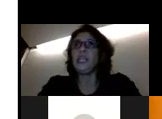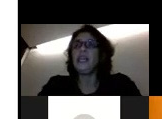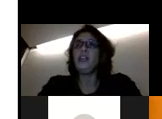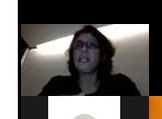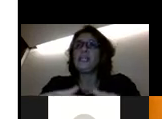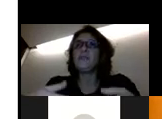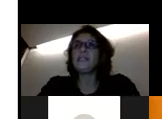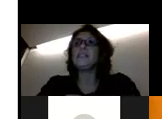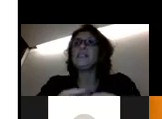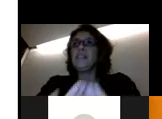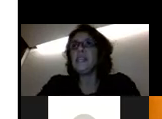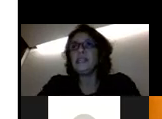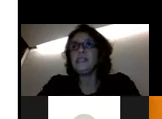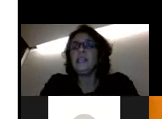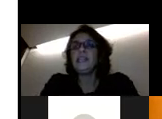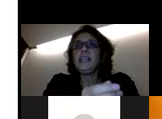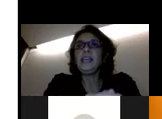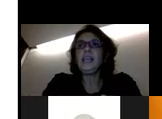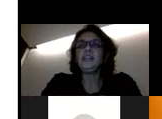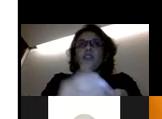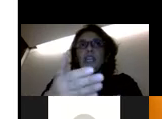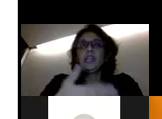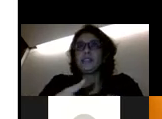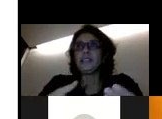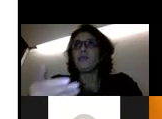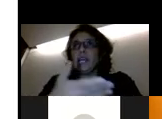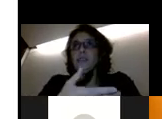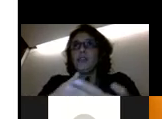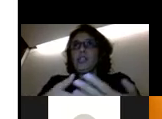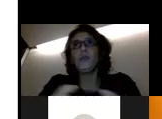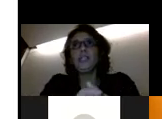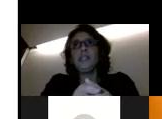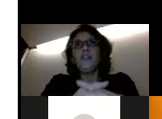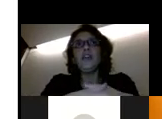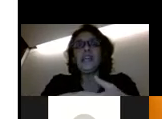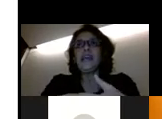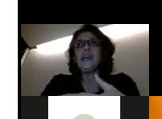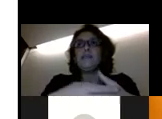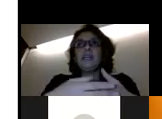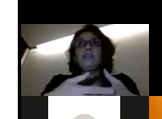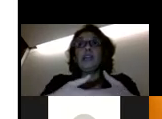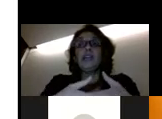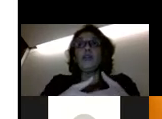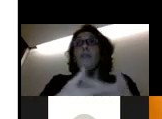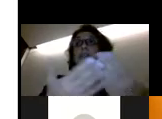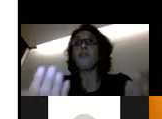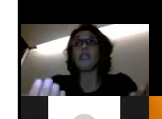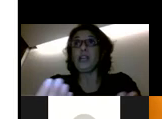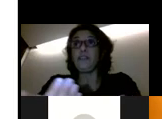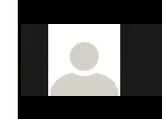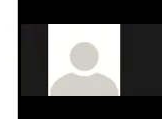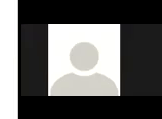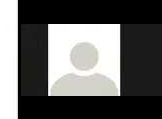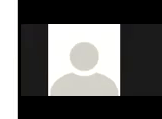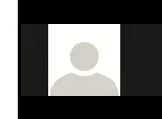donde los participantes sintieran que el código que se está usando, lingüístico, era compartido en